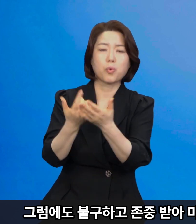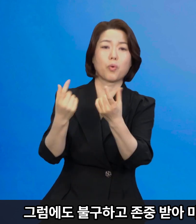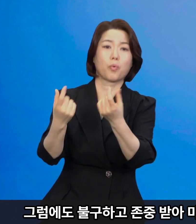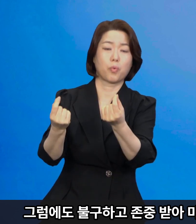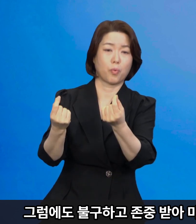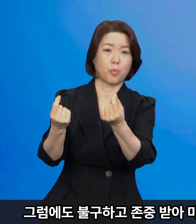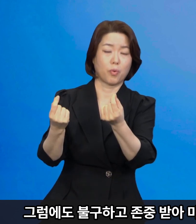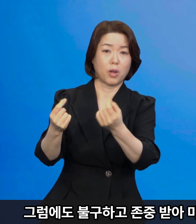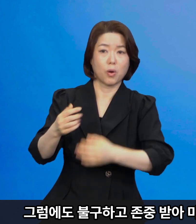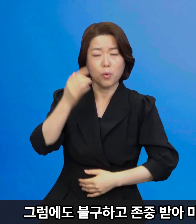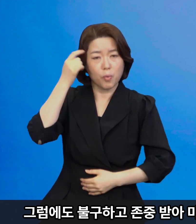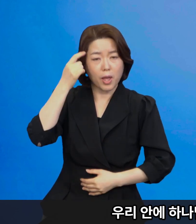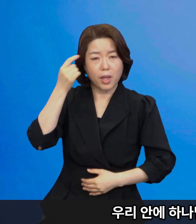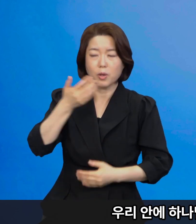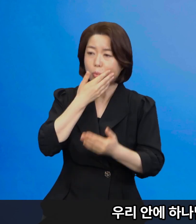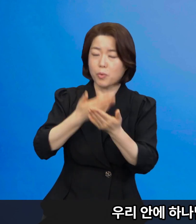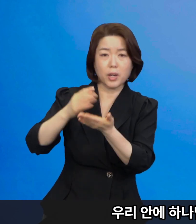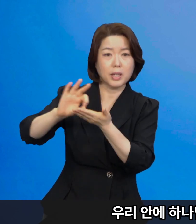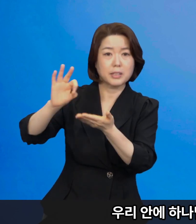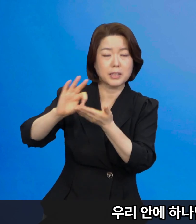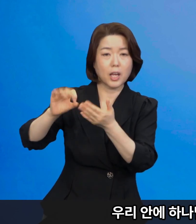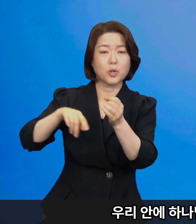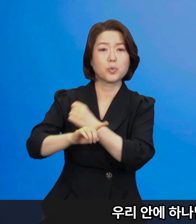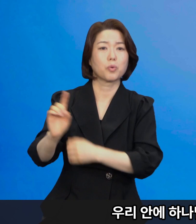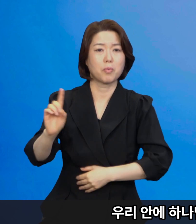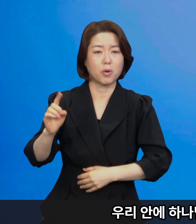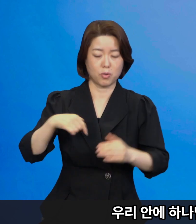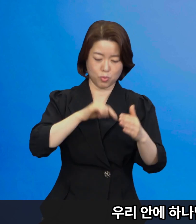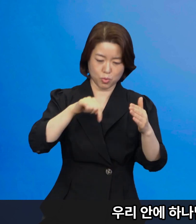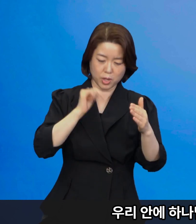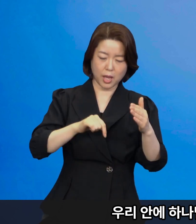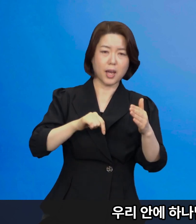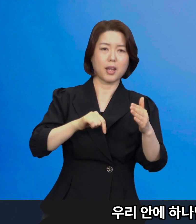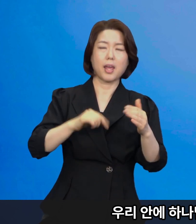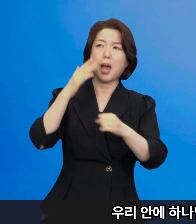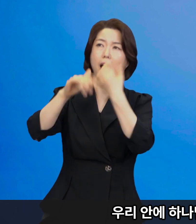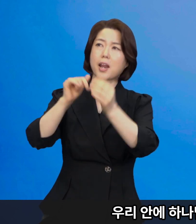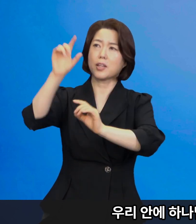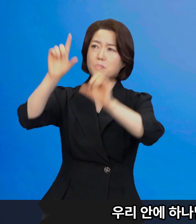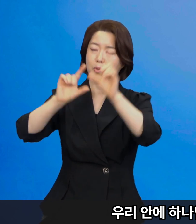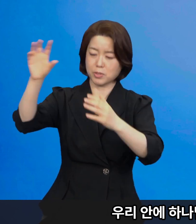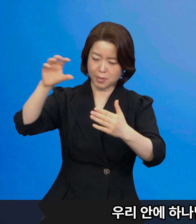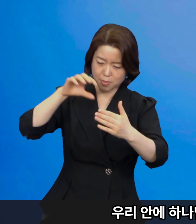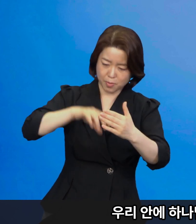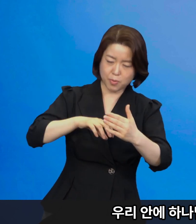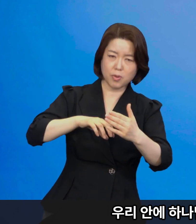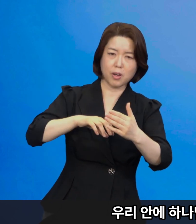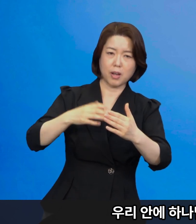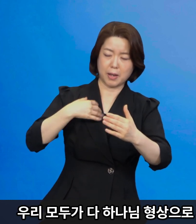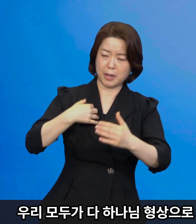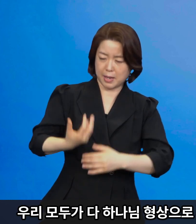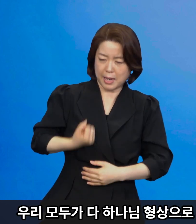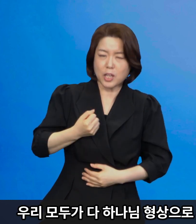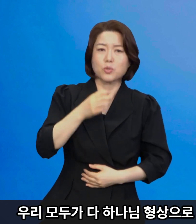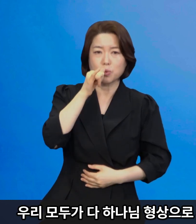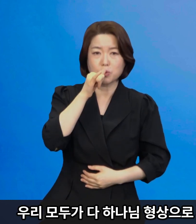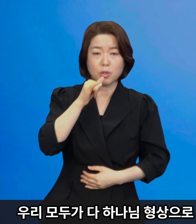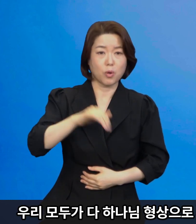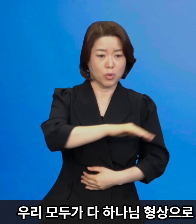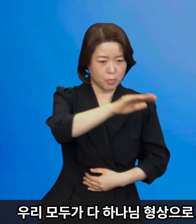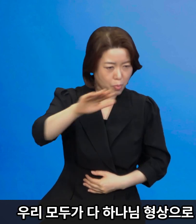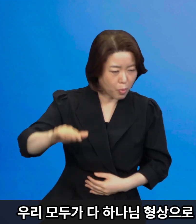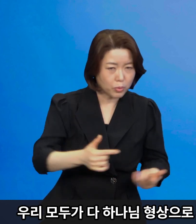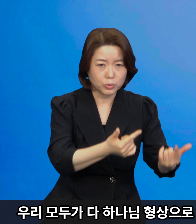있는 이유는 우리 안에 하나님 형상이 담겨져 있고 우리 모두가 다